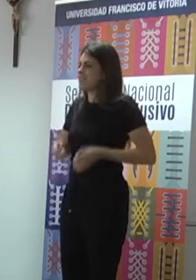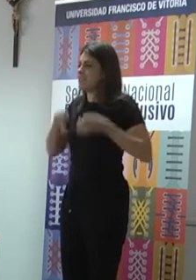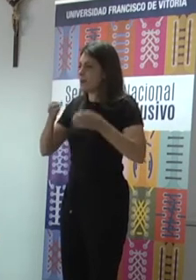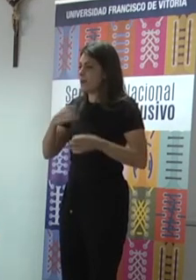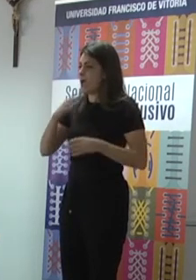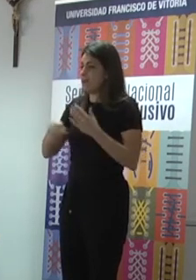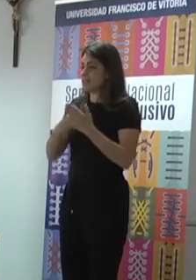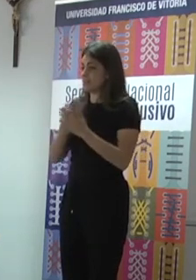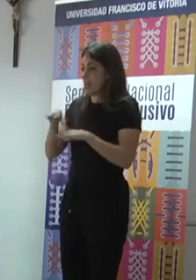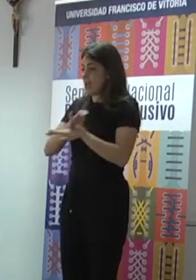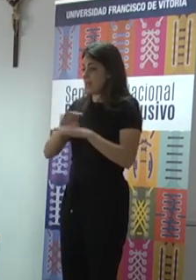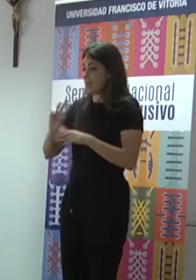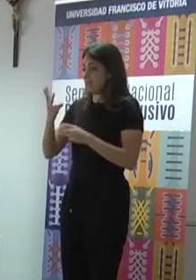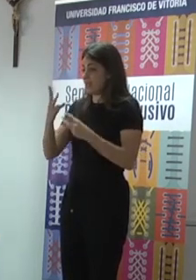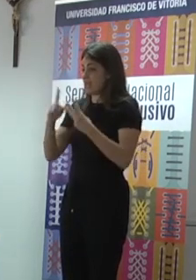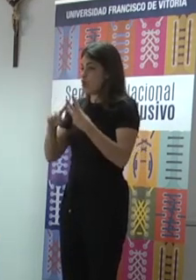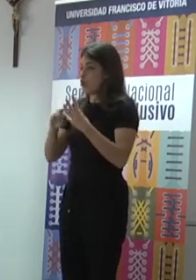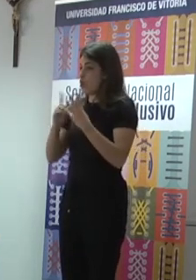quité.